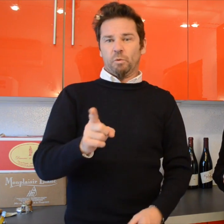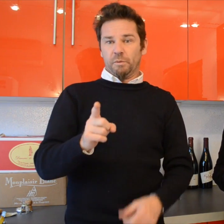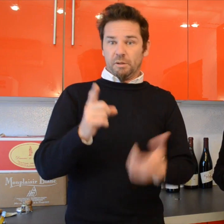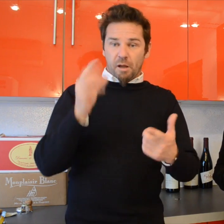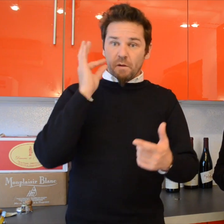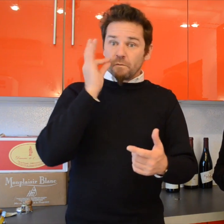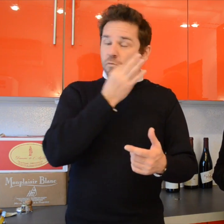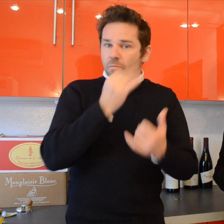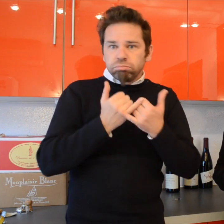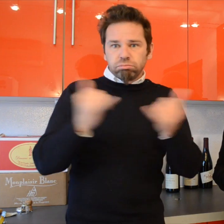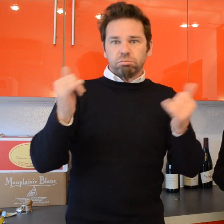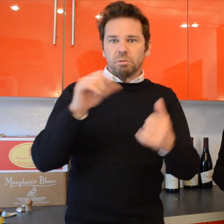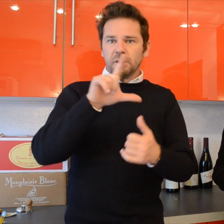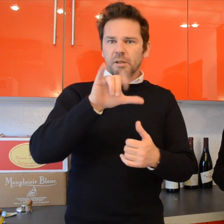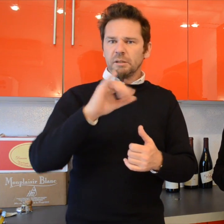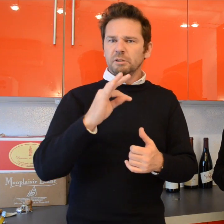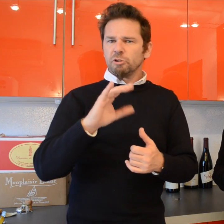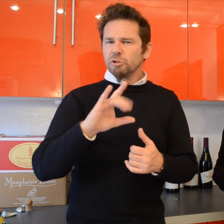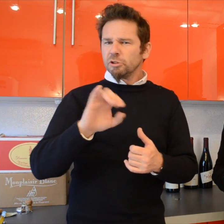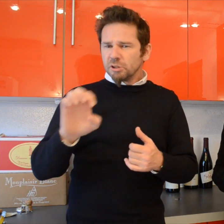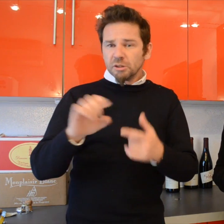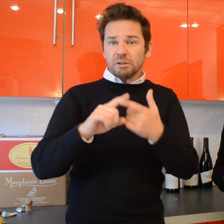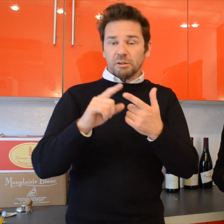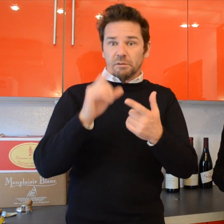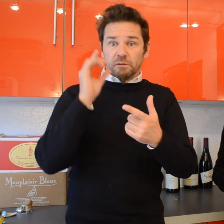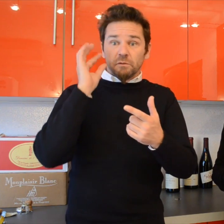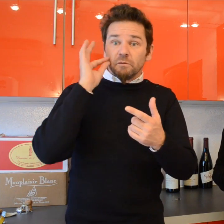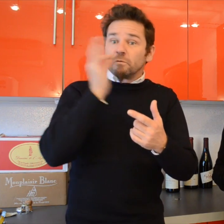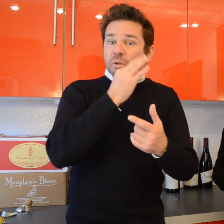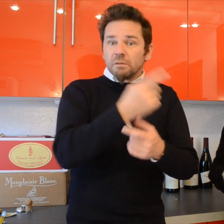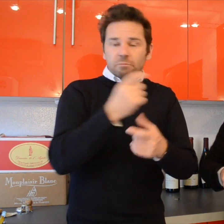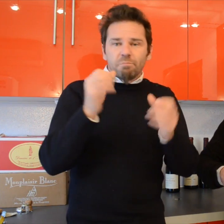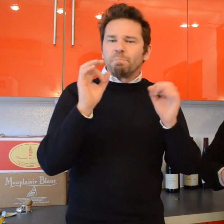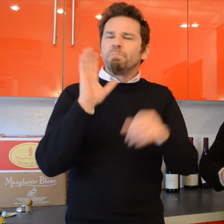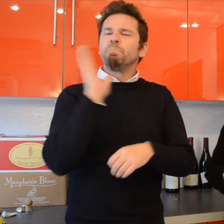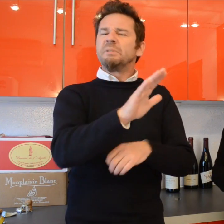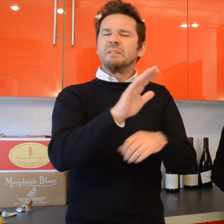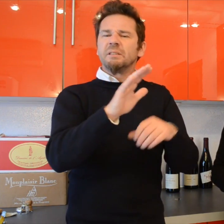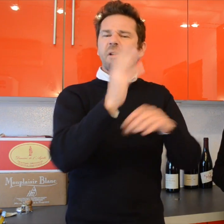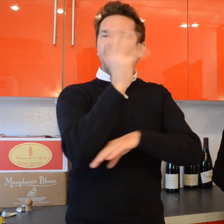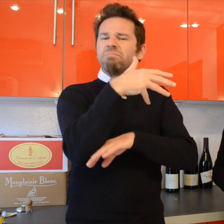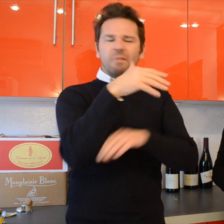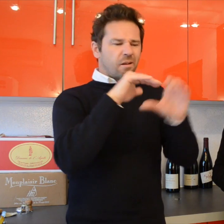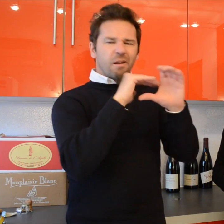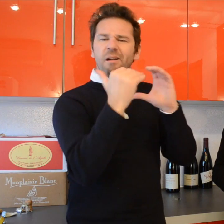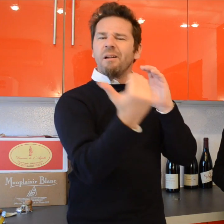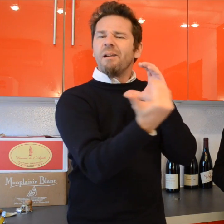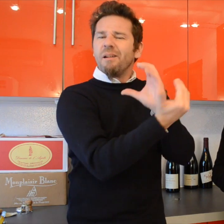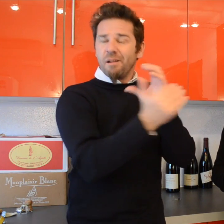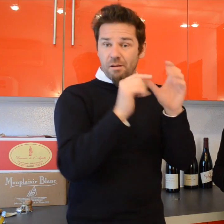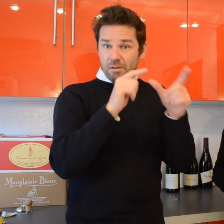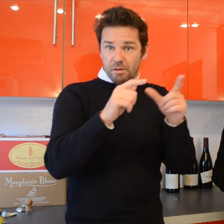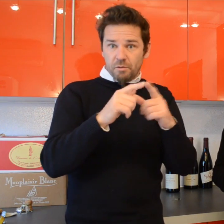fruits, on a du litchi, on a des fruits exotiques, on a des fruits très mûrs, et on a aussi un côté un